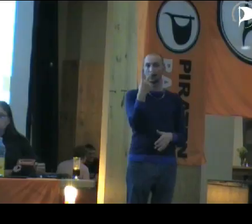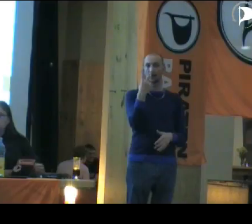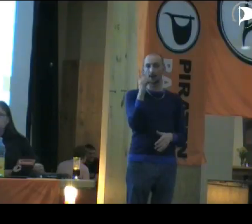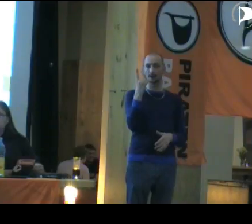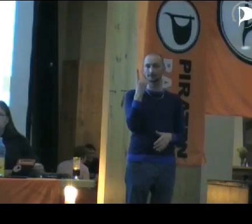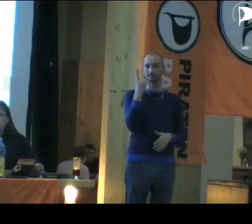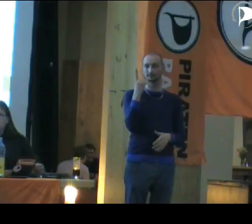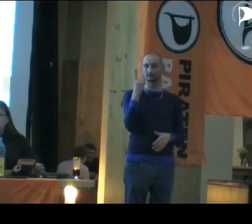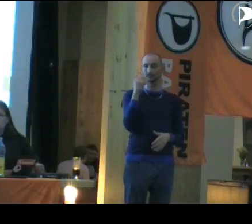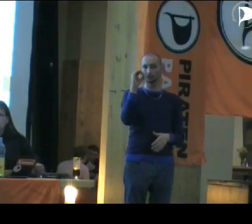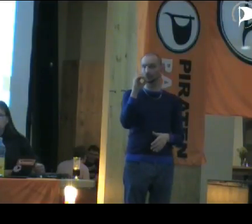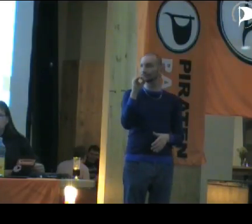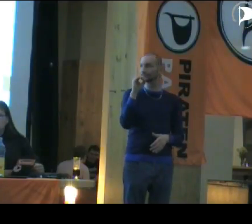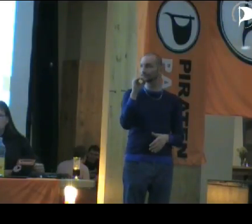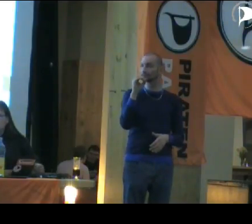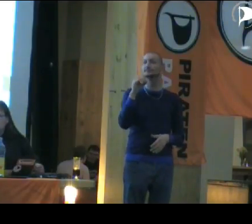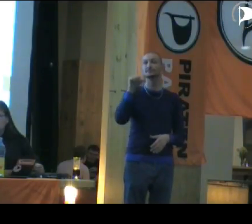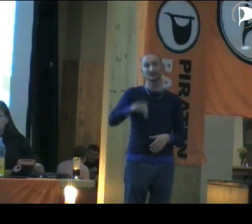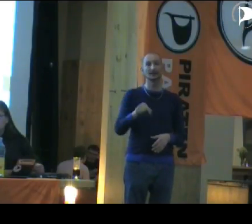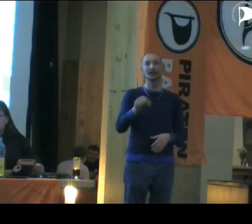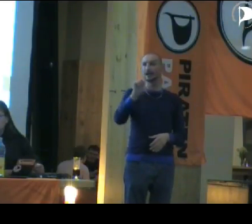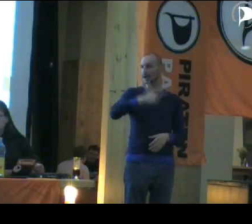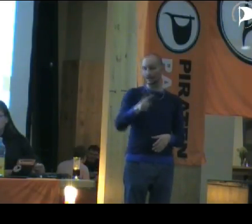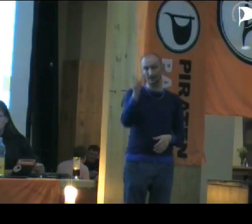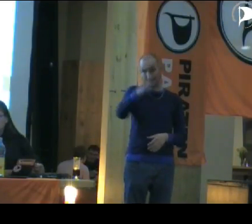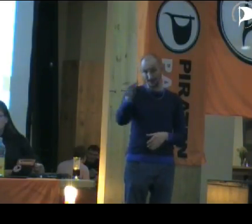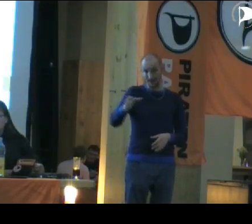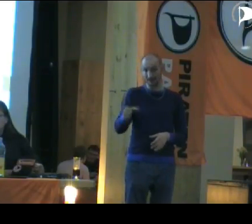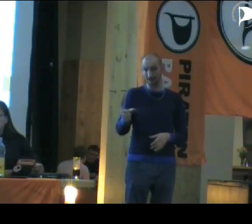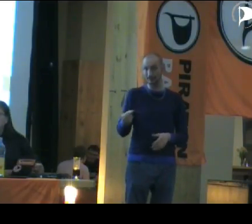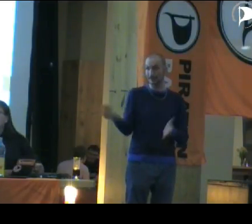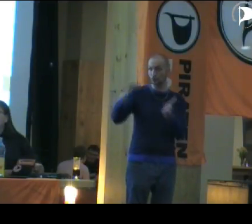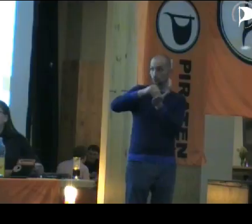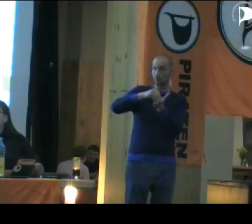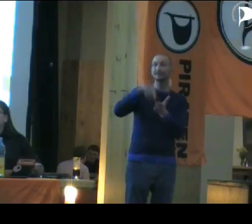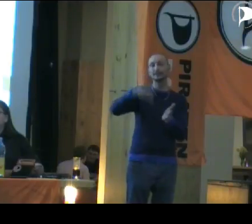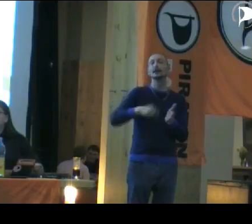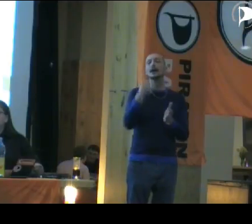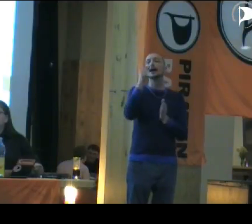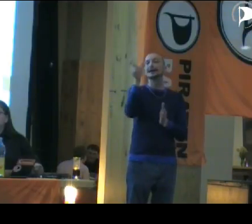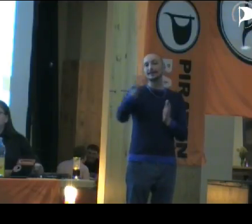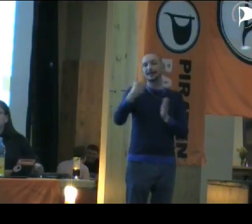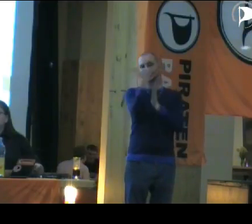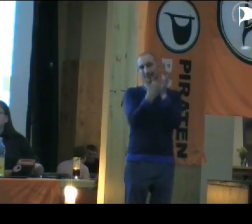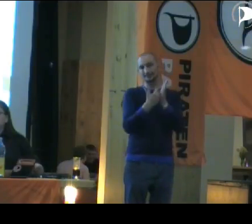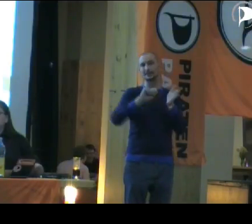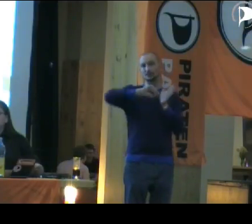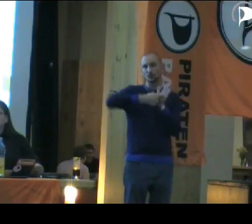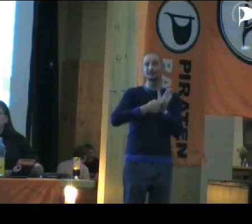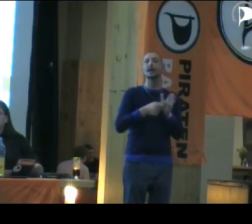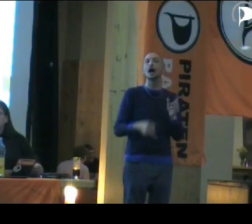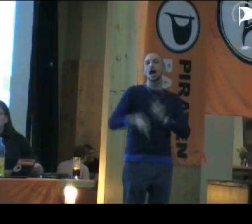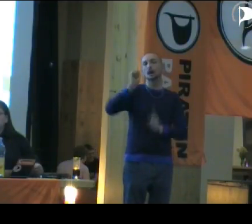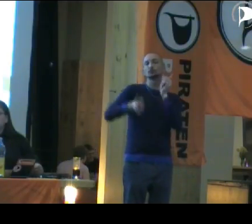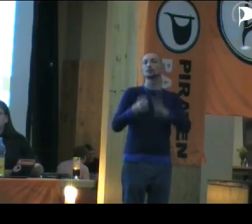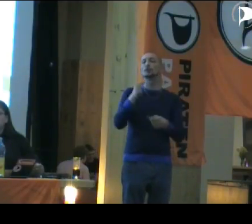321 keine weiteren kandidatinnen und kandidaten liste kommen jetzt zur abstimmung könnte ist